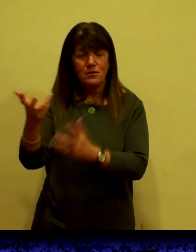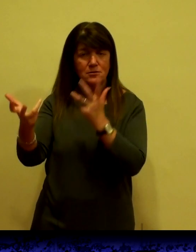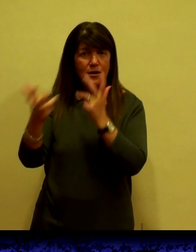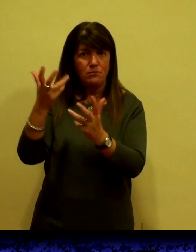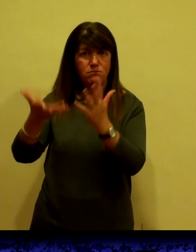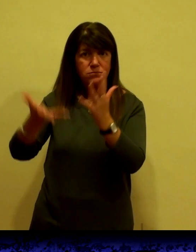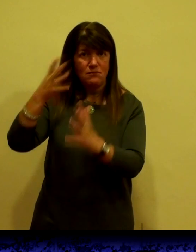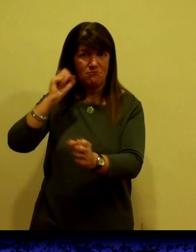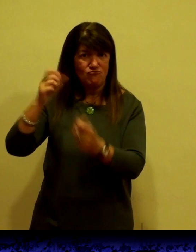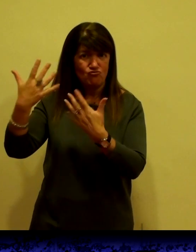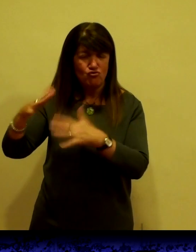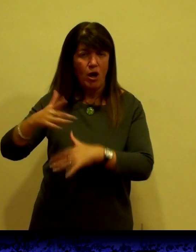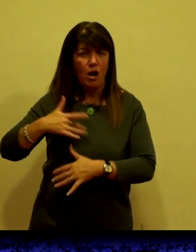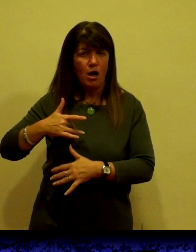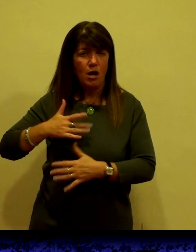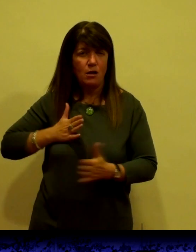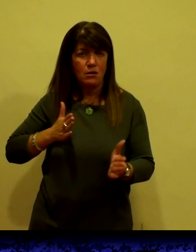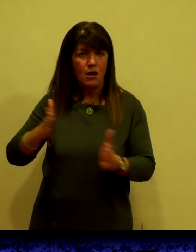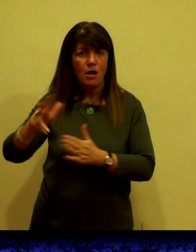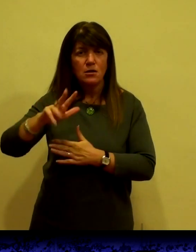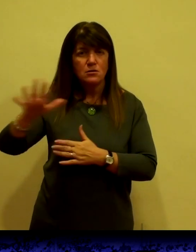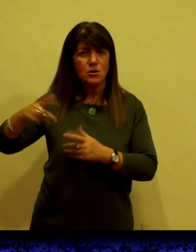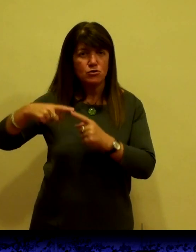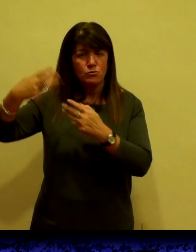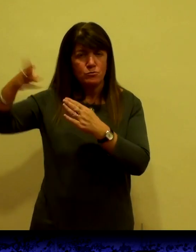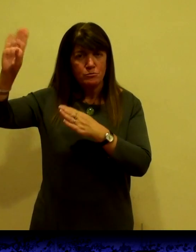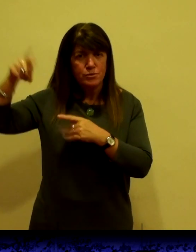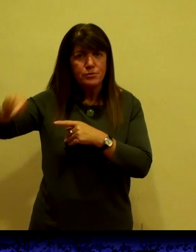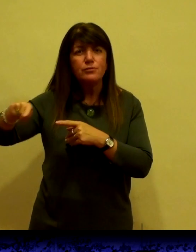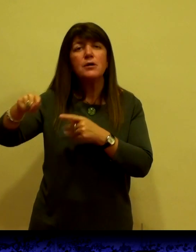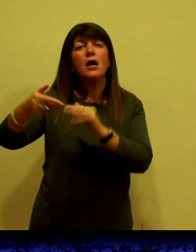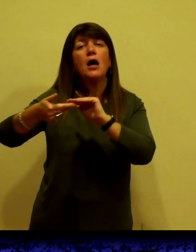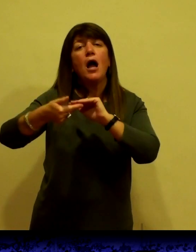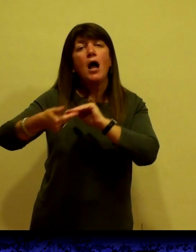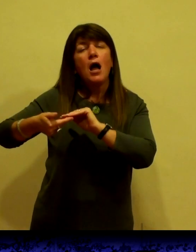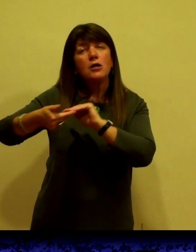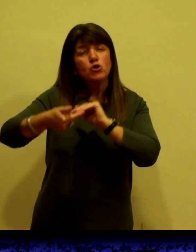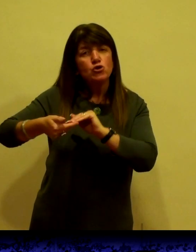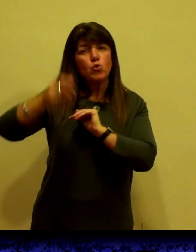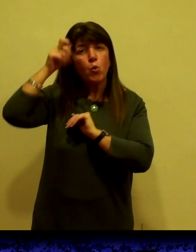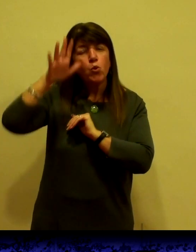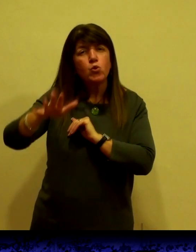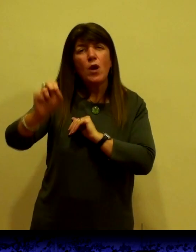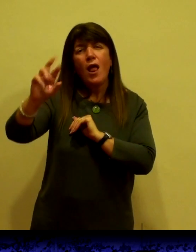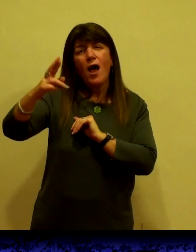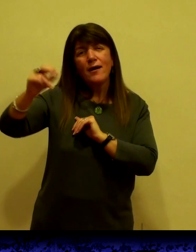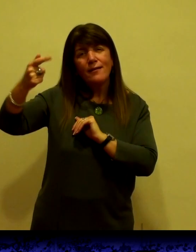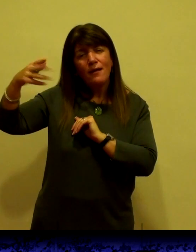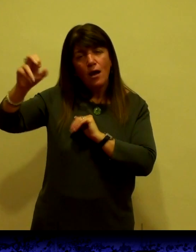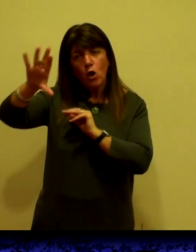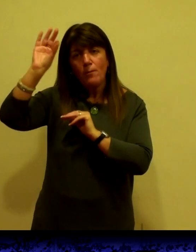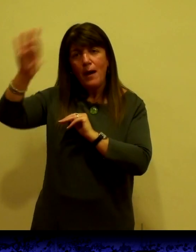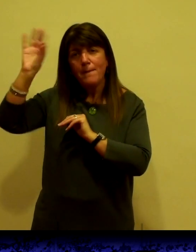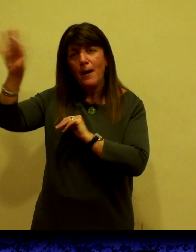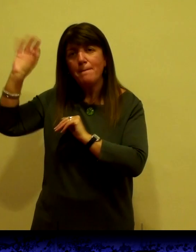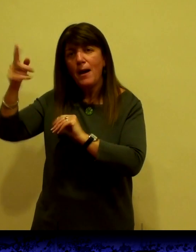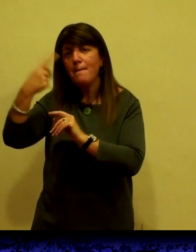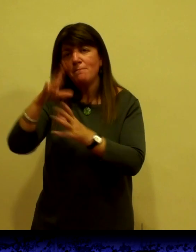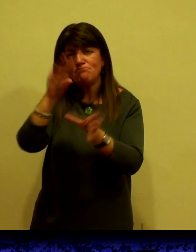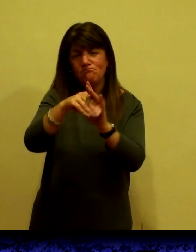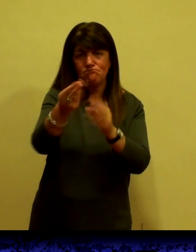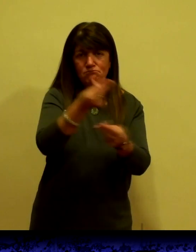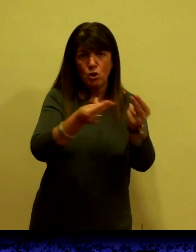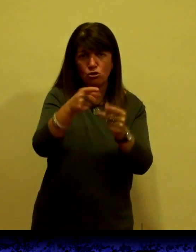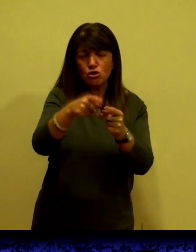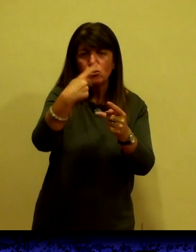35, selezionate dall'Associazione Culturale Arteco e in risposta appunto a questa finalità del progetto, che è quella di